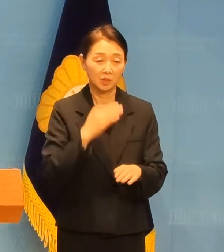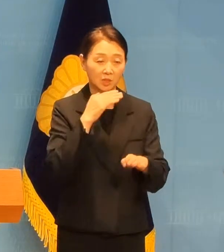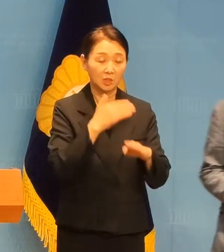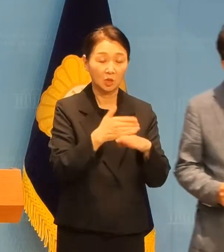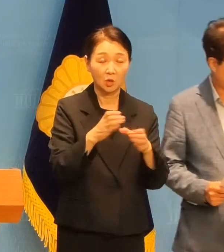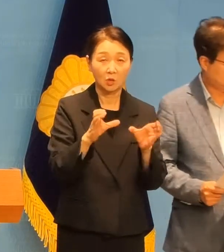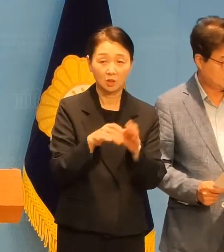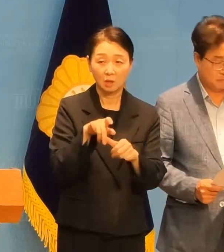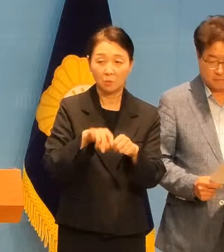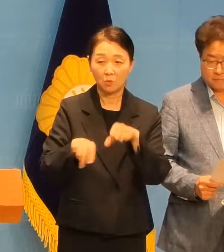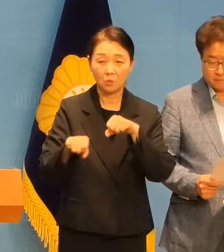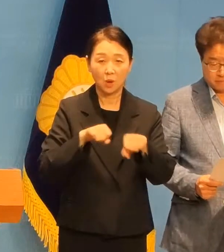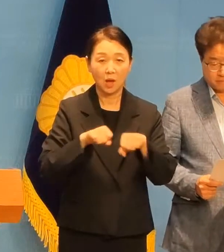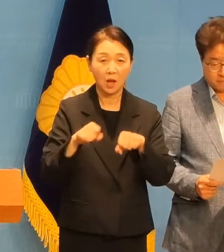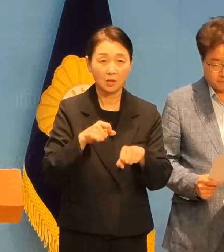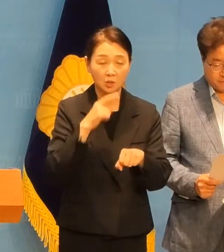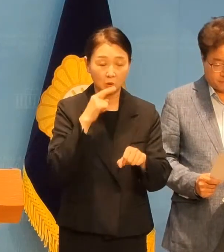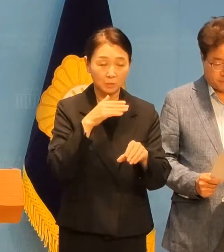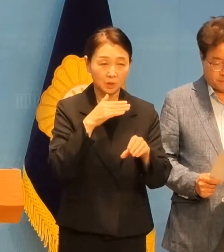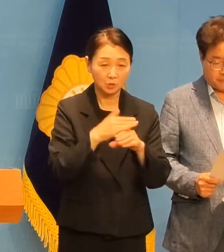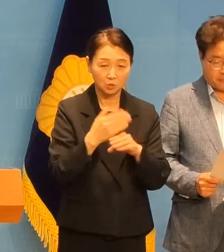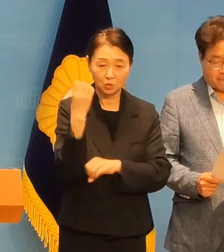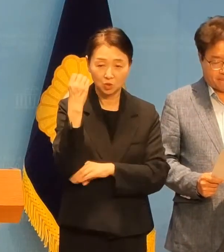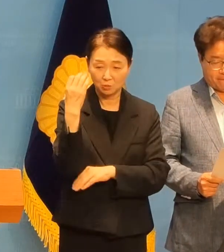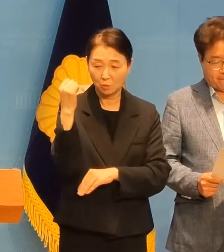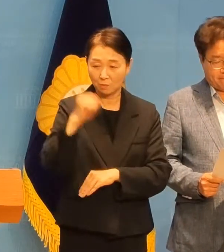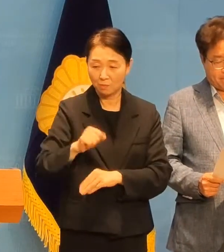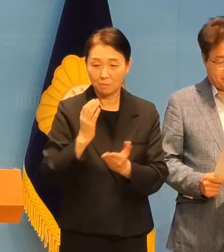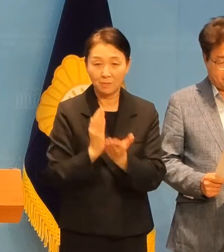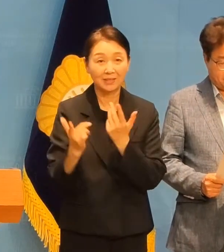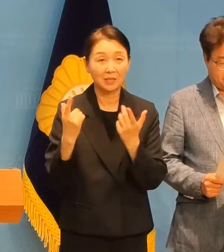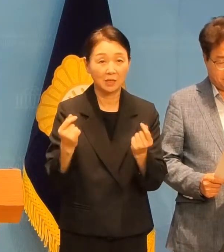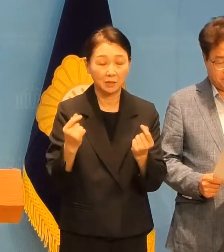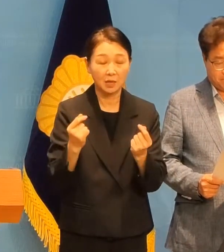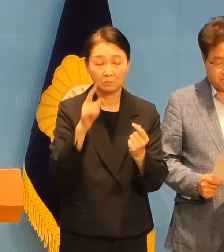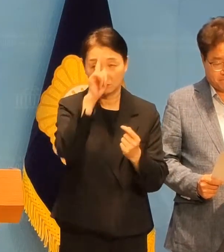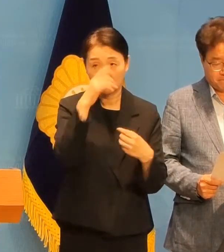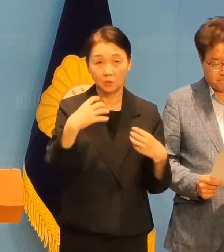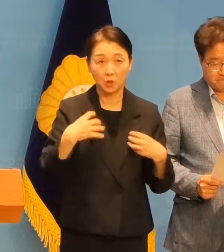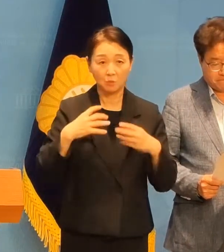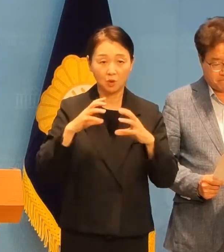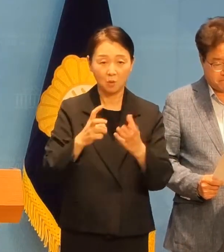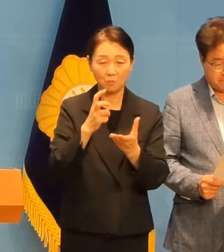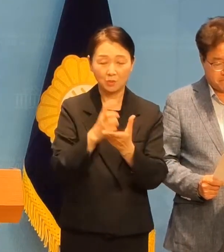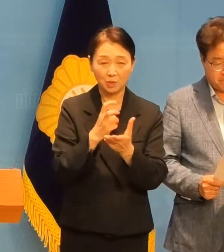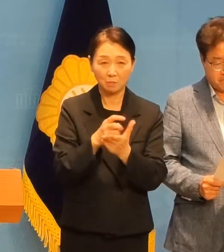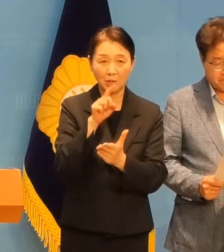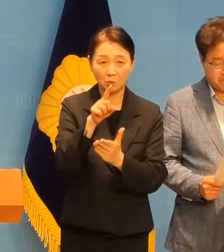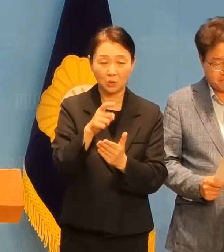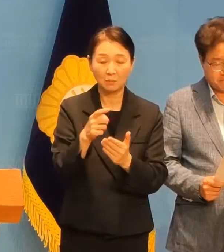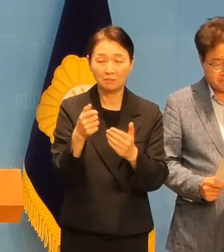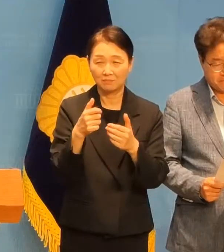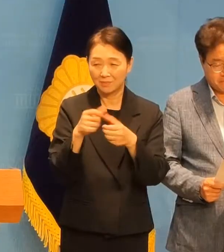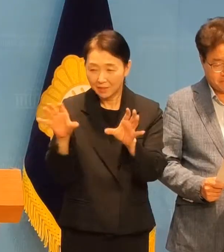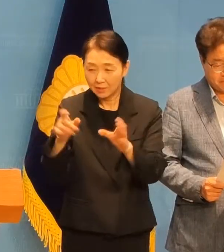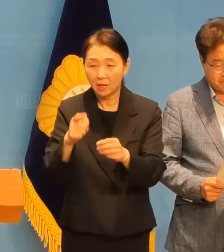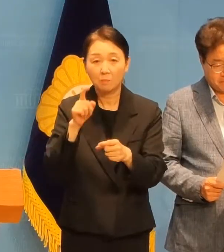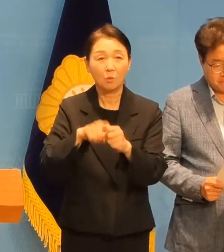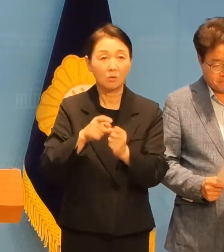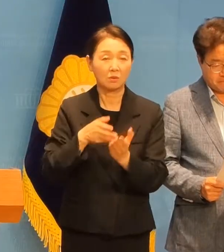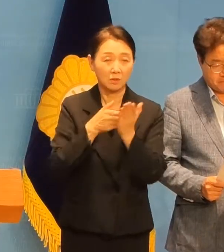목적이나 활동이 민주적 기본 질서에 위배될 때는 정부는 헌법재판소의 그 해산을 제소할 수 있고